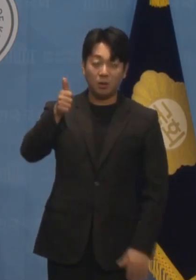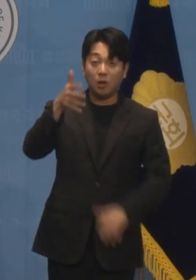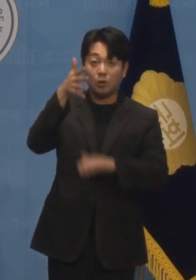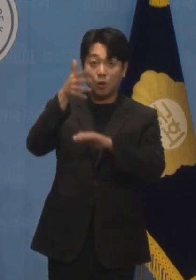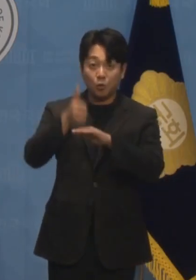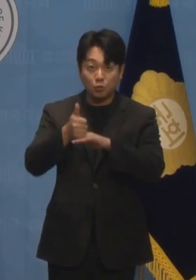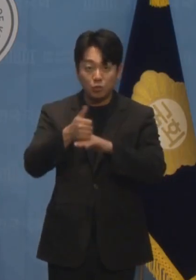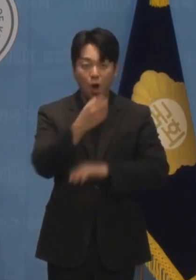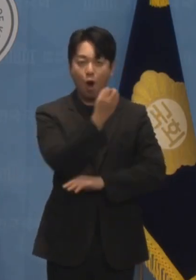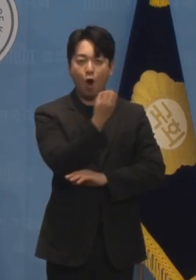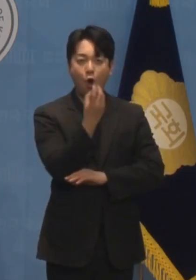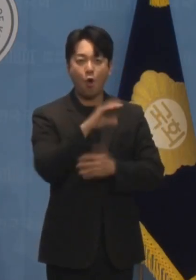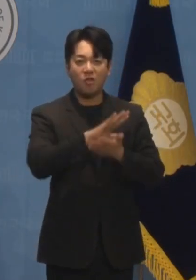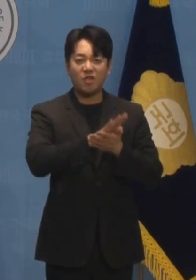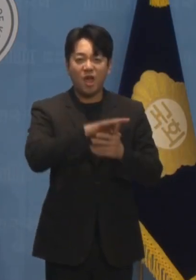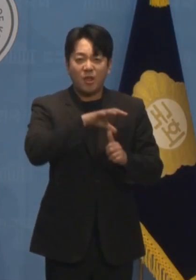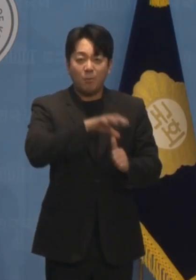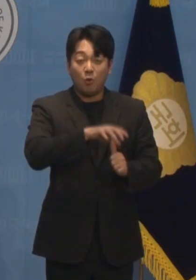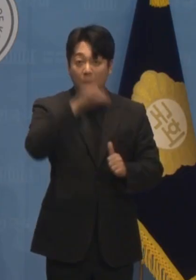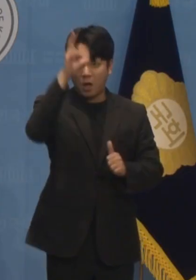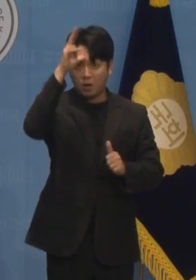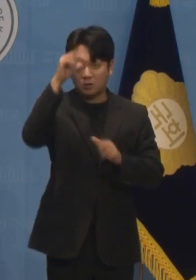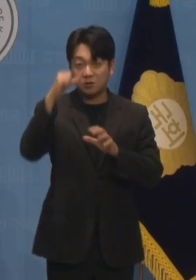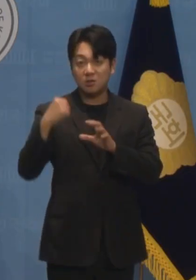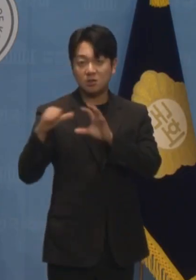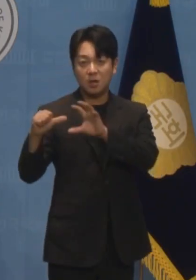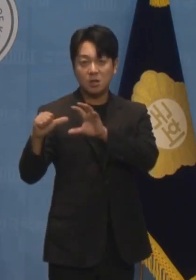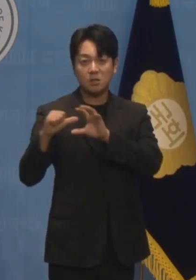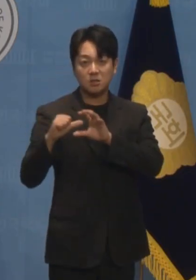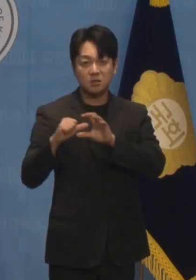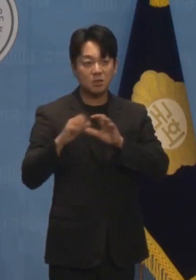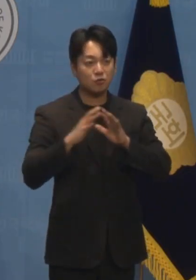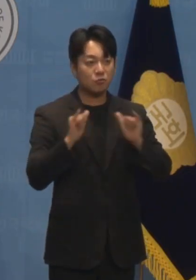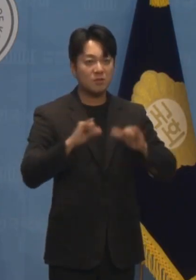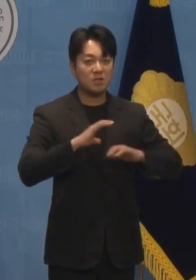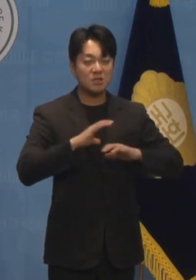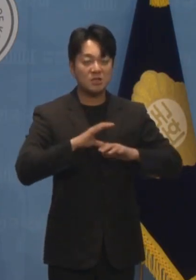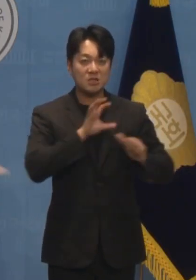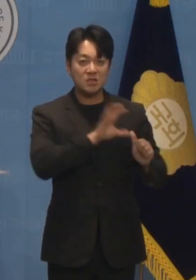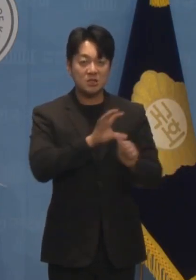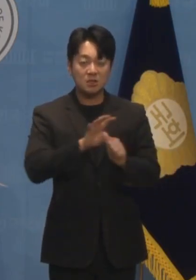공안 정국으로 위기 돌파를 시도하고 있습니다.